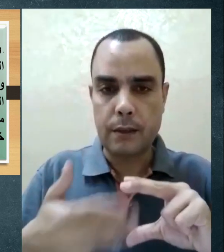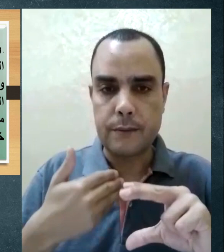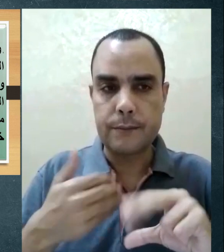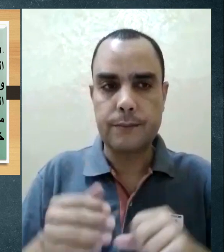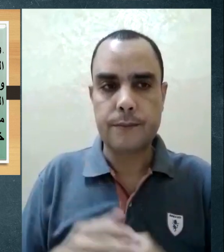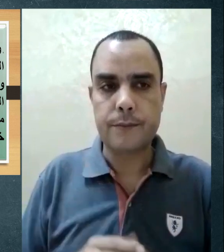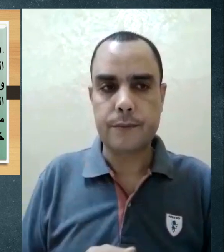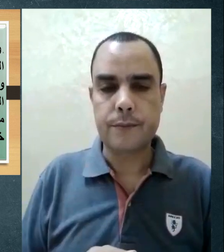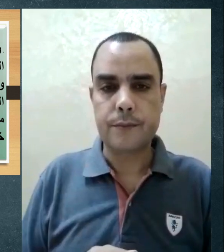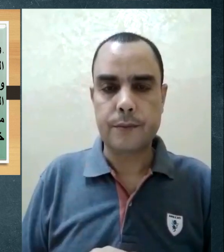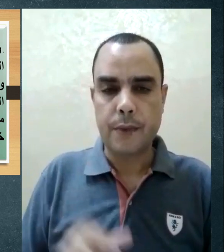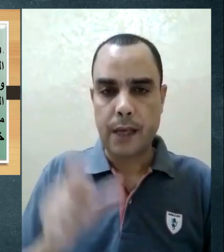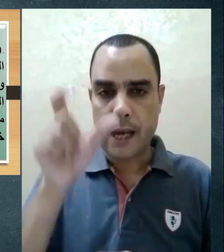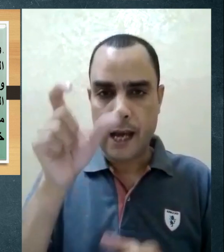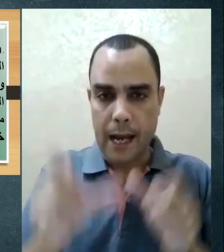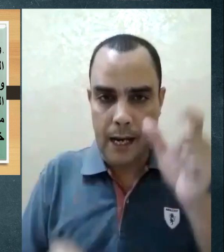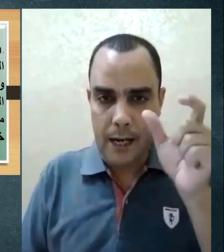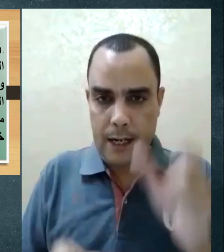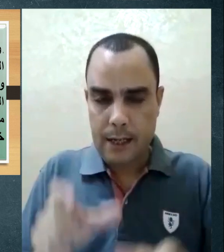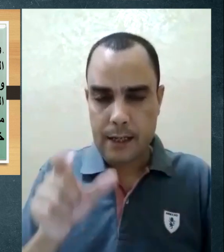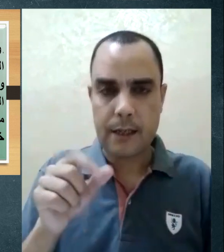فراغ